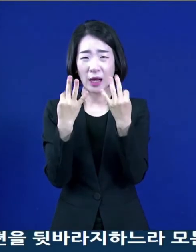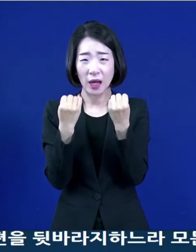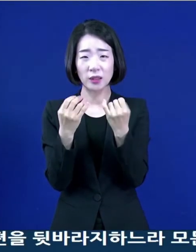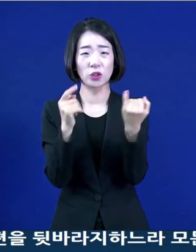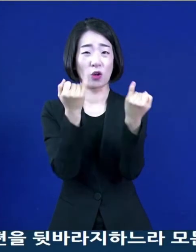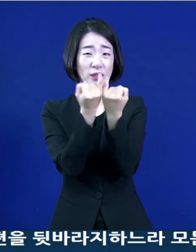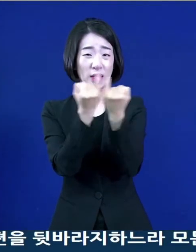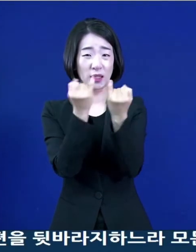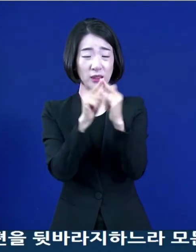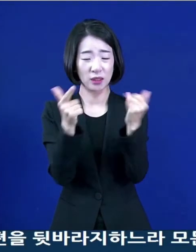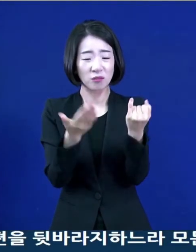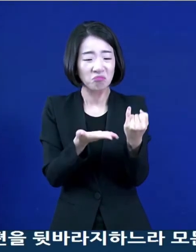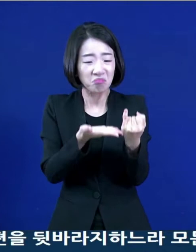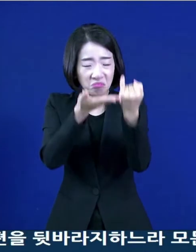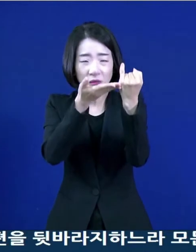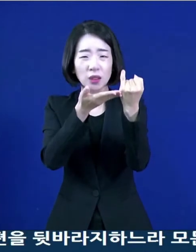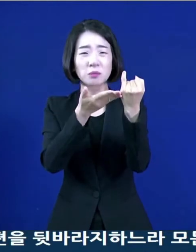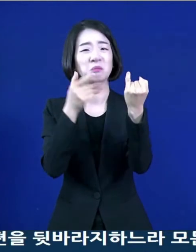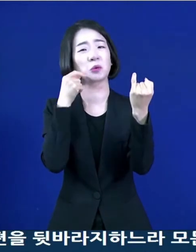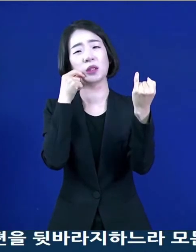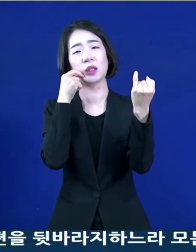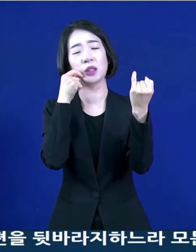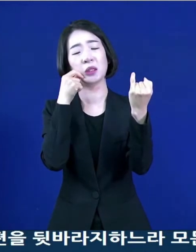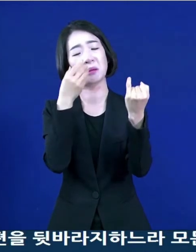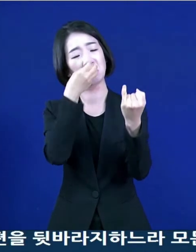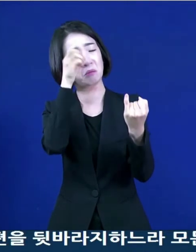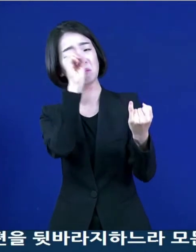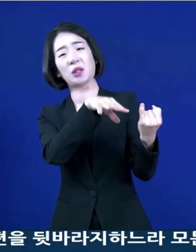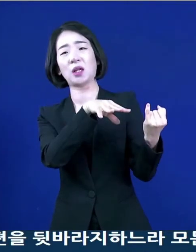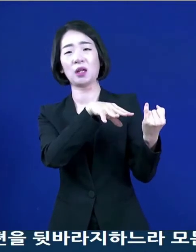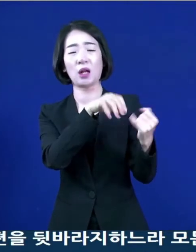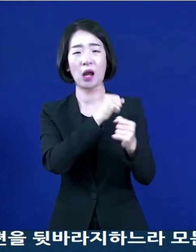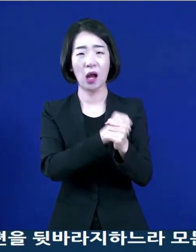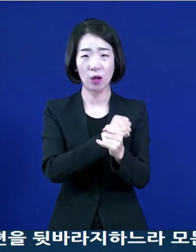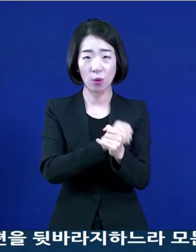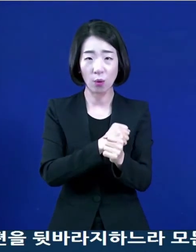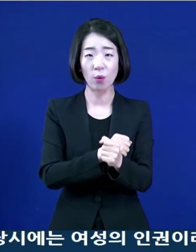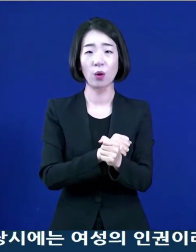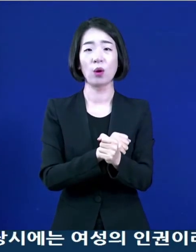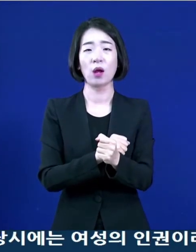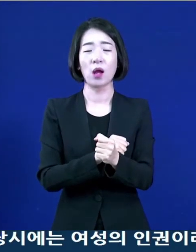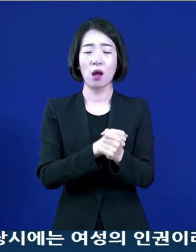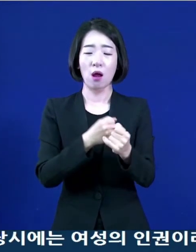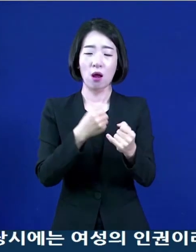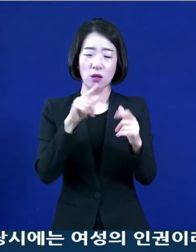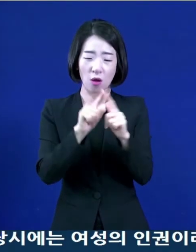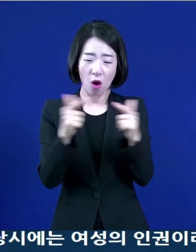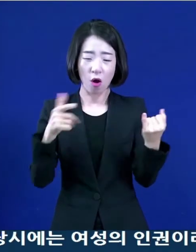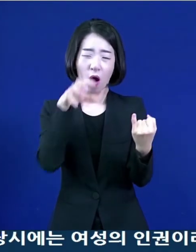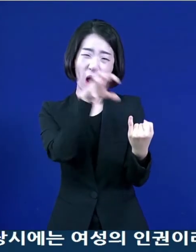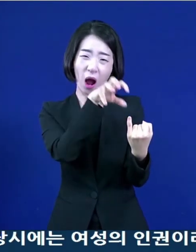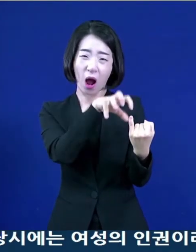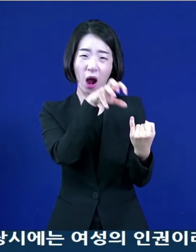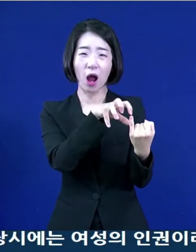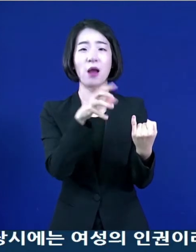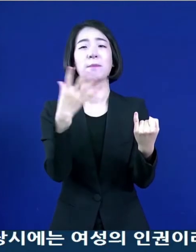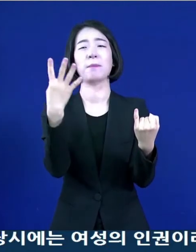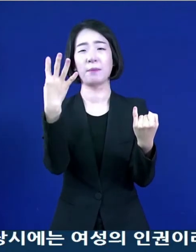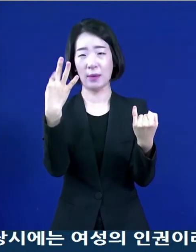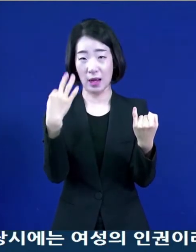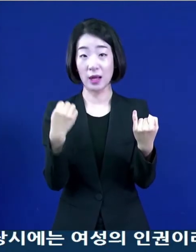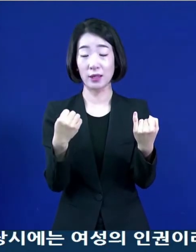또 특별히 그 중에 믿음까지 가진 여성들은 그것으로 인한 핍박이 참 많았던